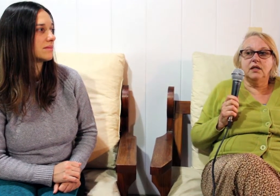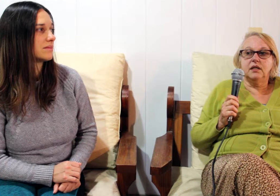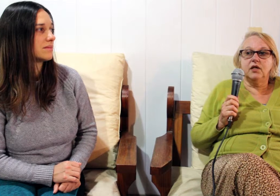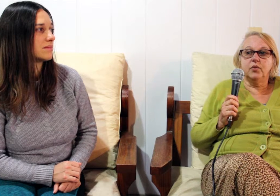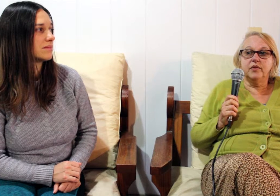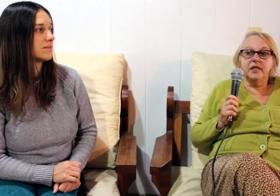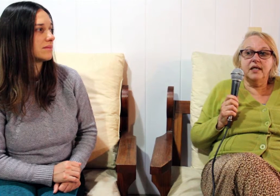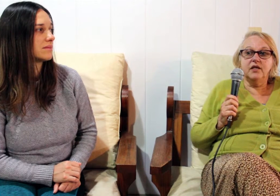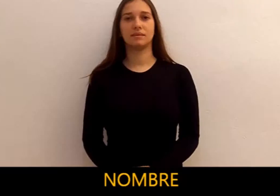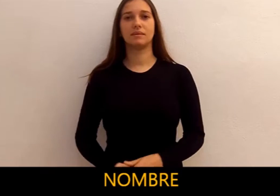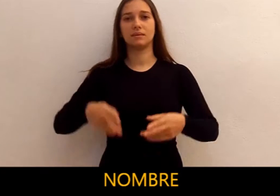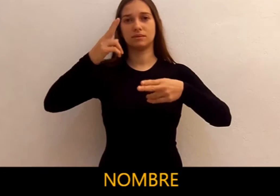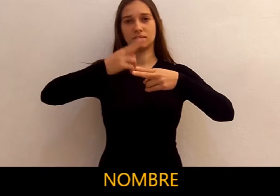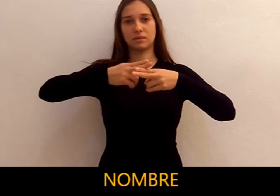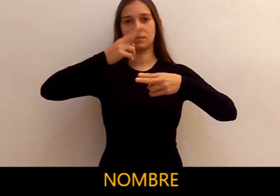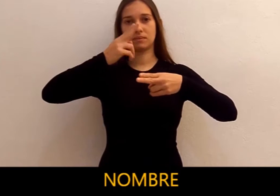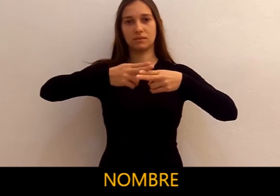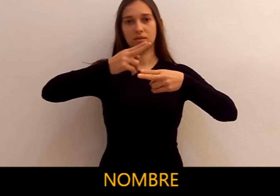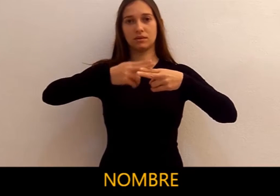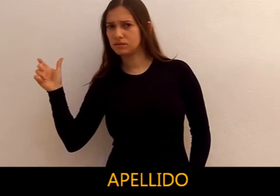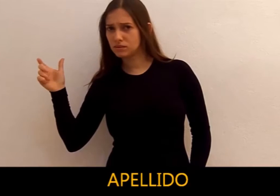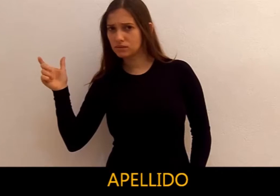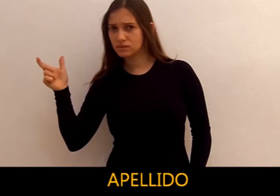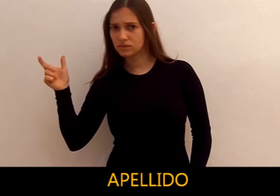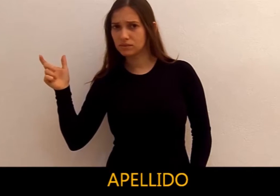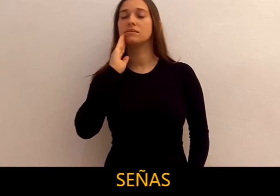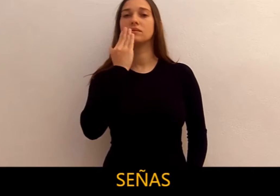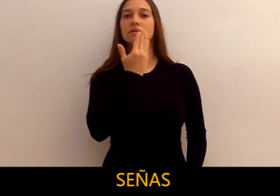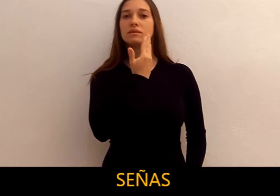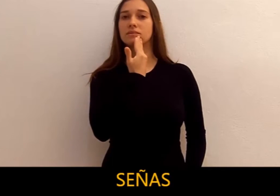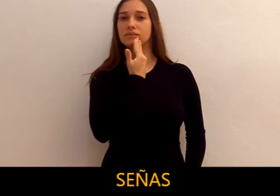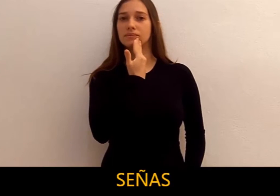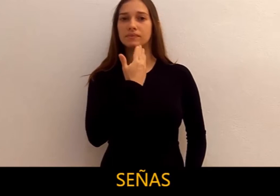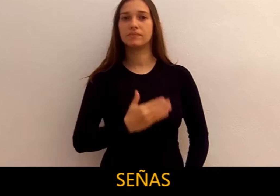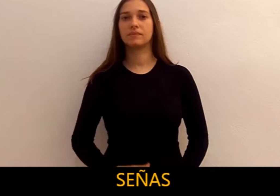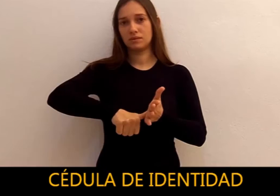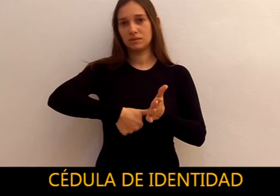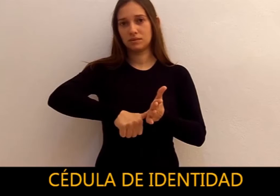este, con primer año, y ya se va a seguir segundo y tercero, que hay en el centro comercial, que pasaría para acá.